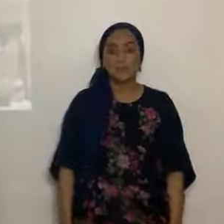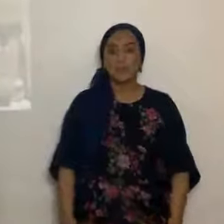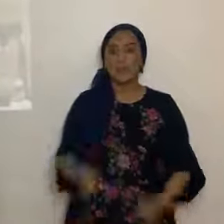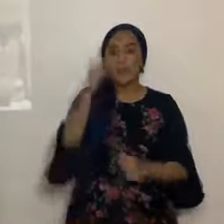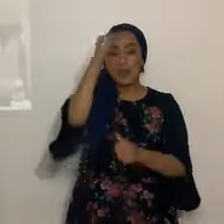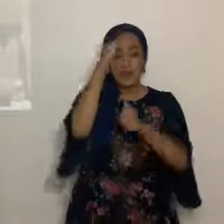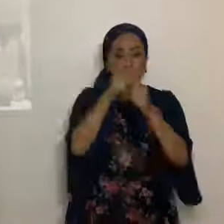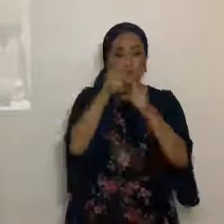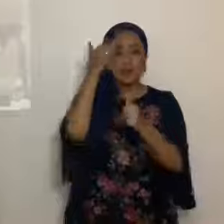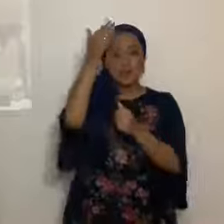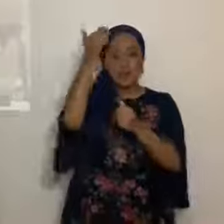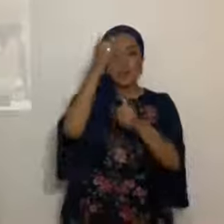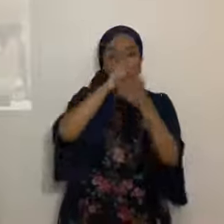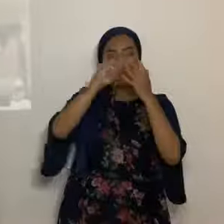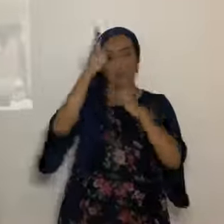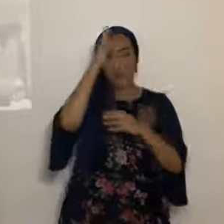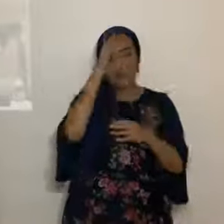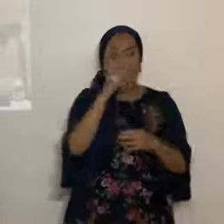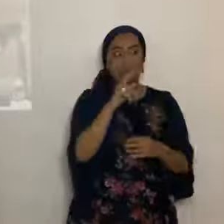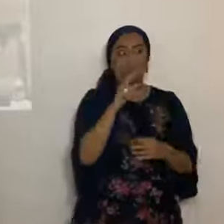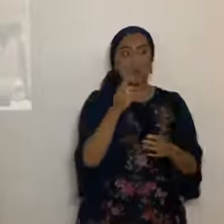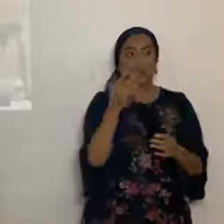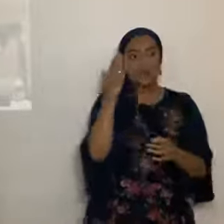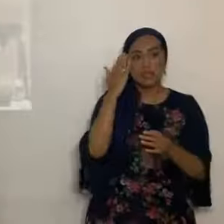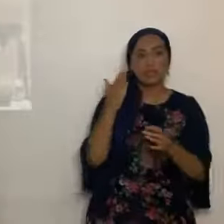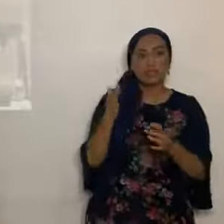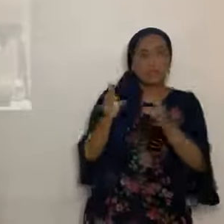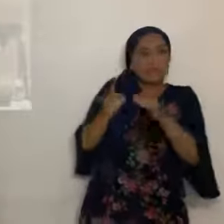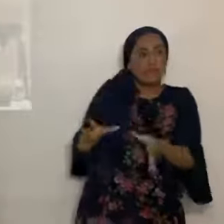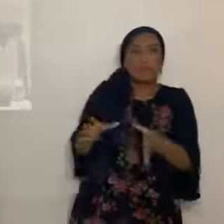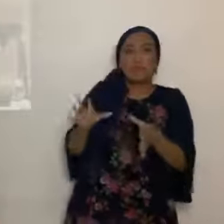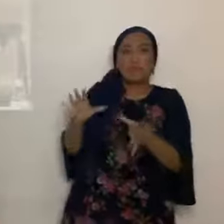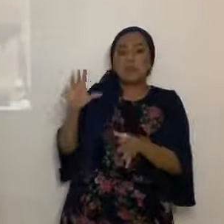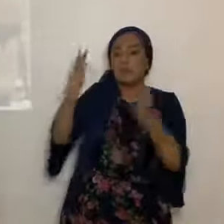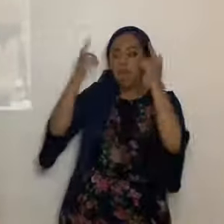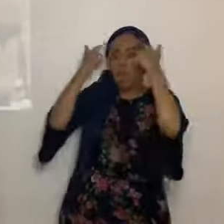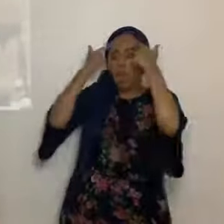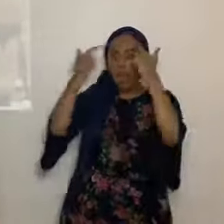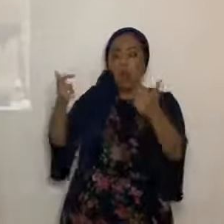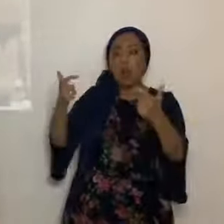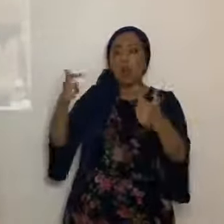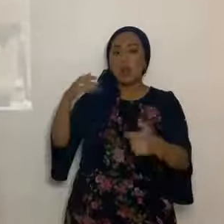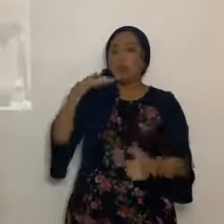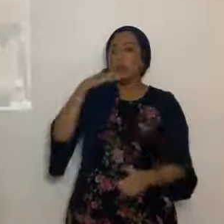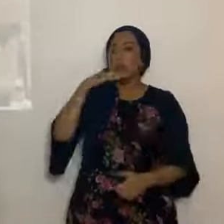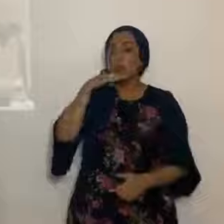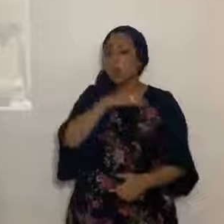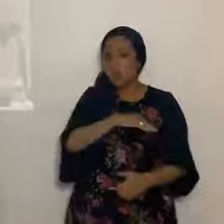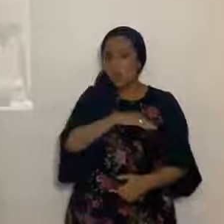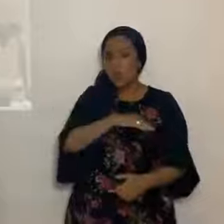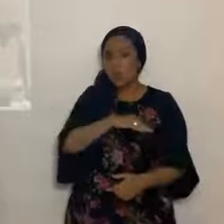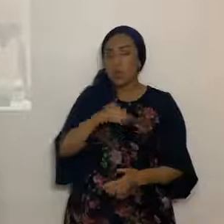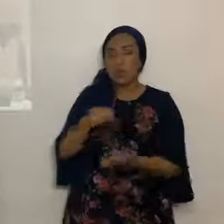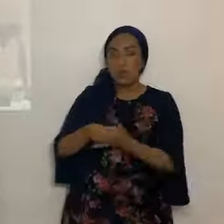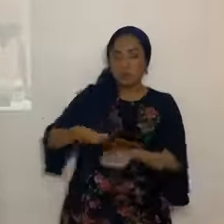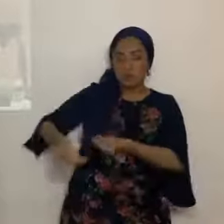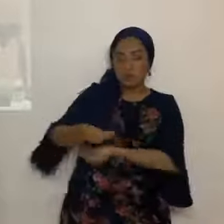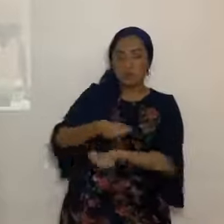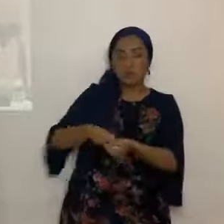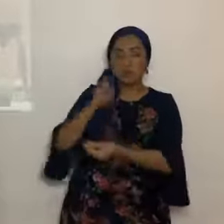Recuerda que el Eterno Él detesta el orgullo, la hipocresía y el fraude.